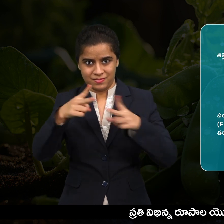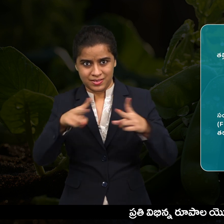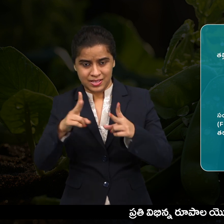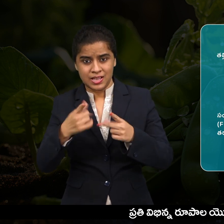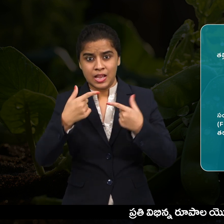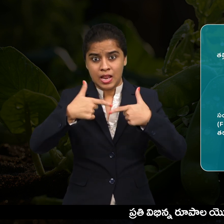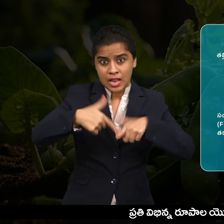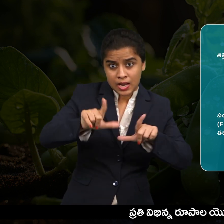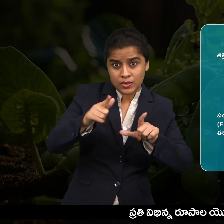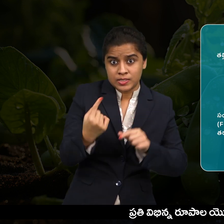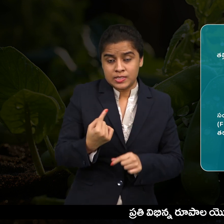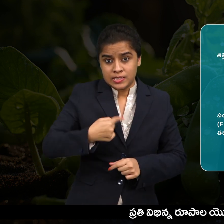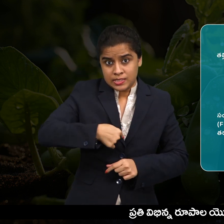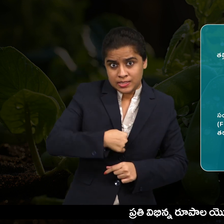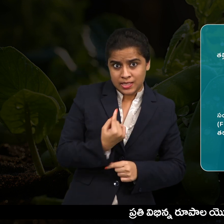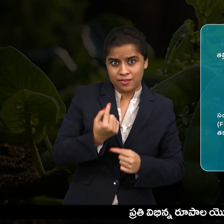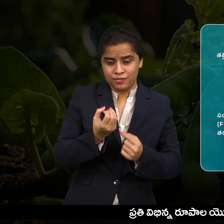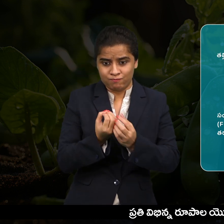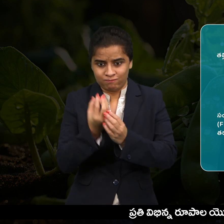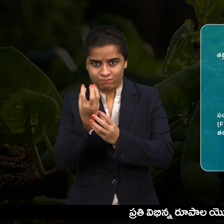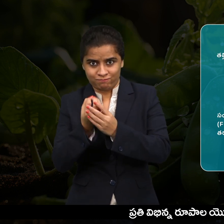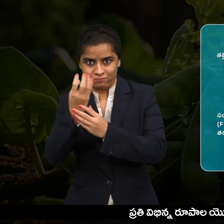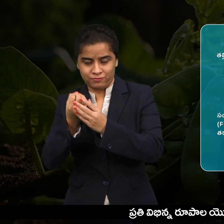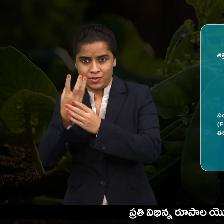శుద్ధ జాతి రకాలను పొందాడు.